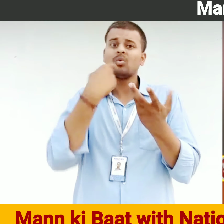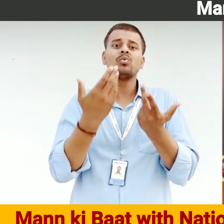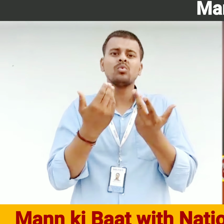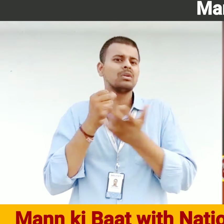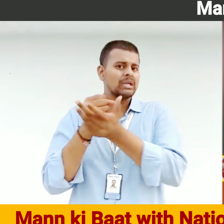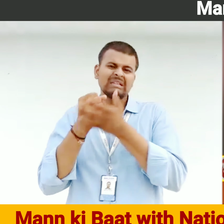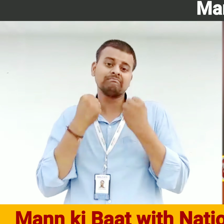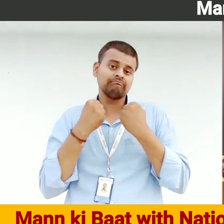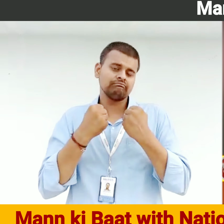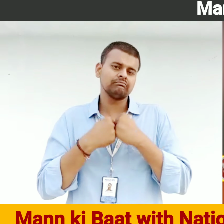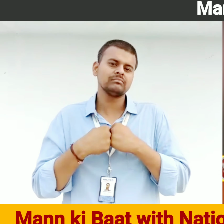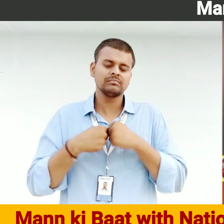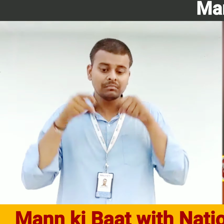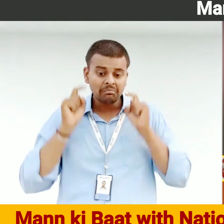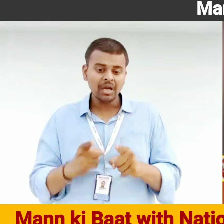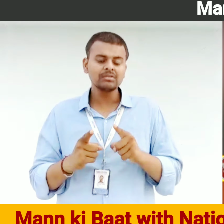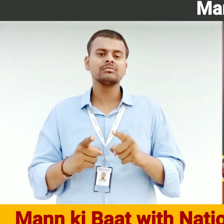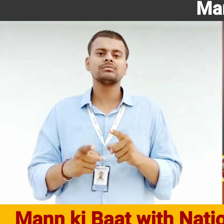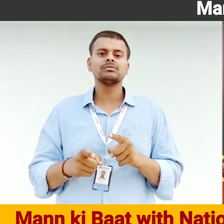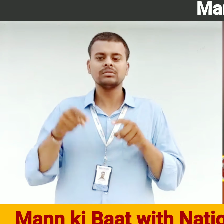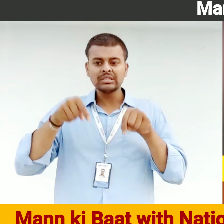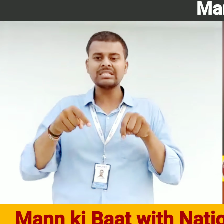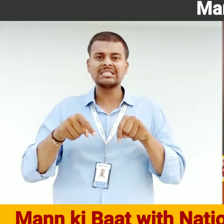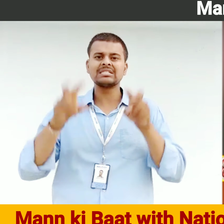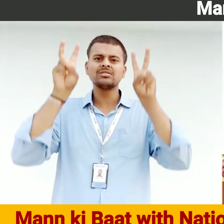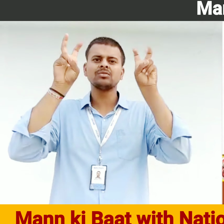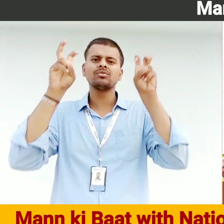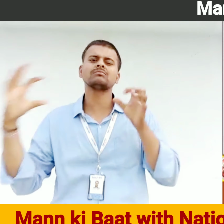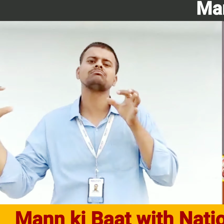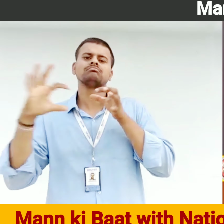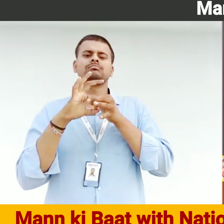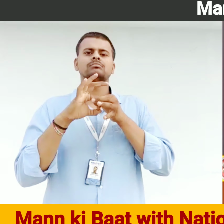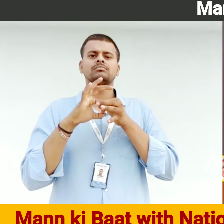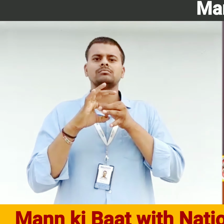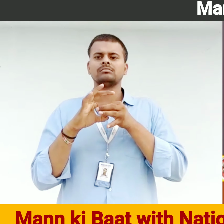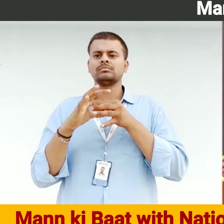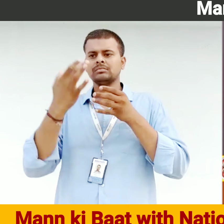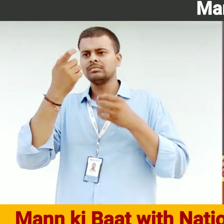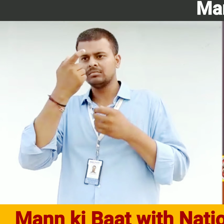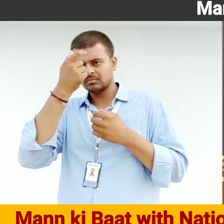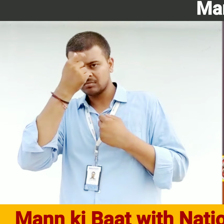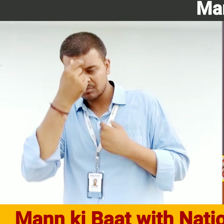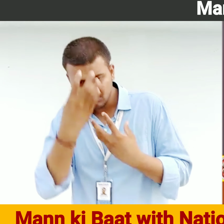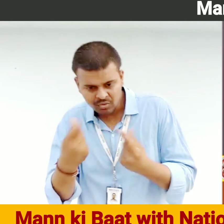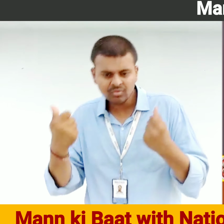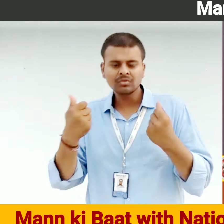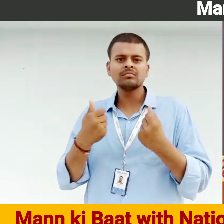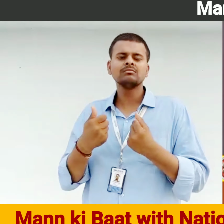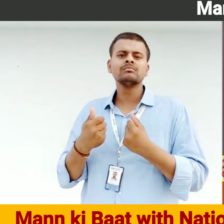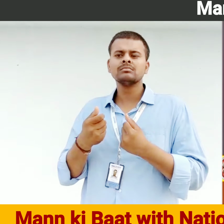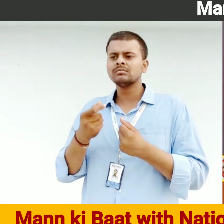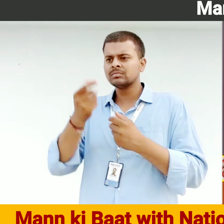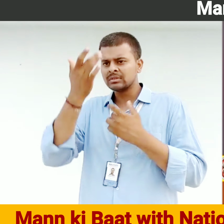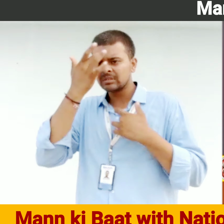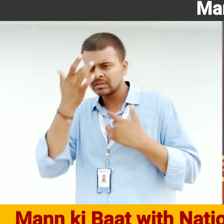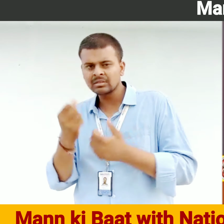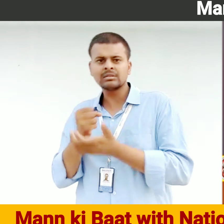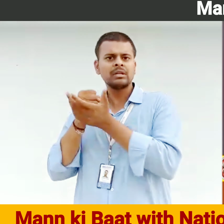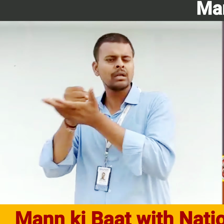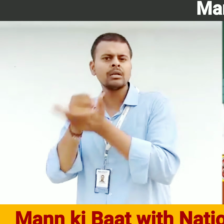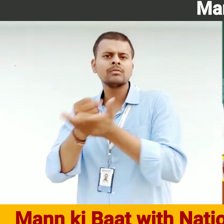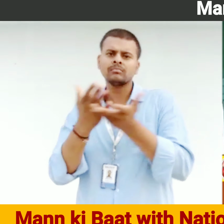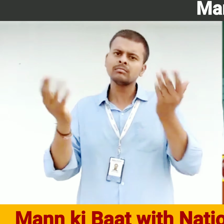बहुत कठिन हो रहा था, लेकिन आयुष्मान भारत योजना से अब उनके बेटे का मुफ्त इलाज हो गया है।